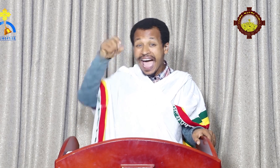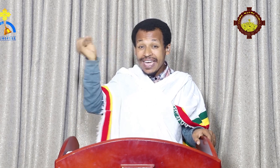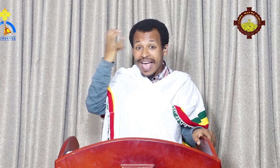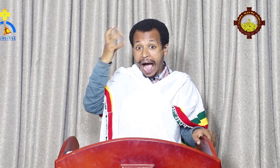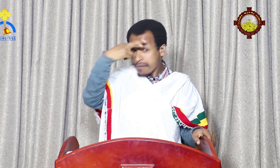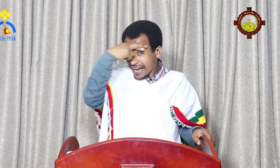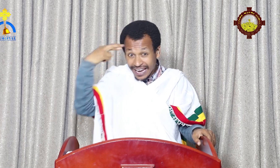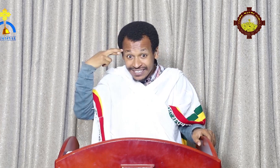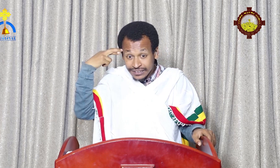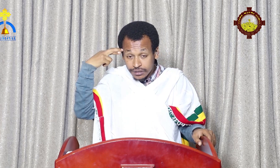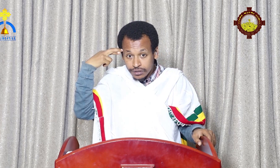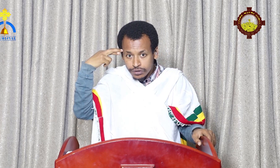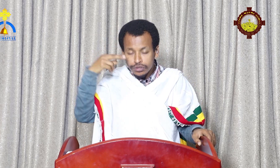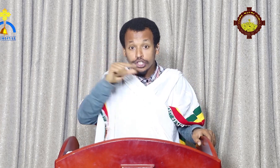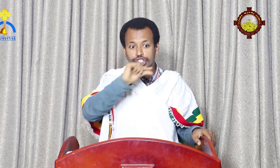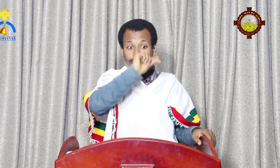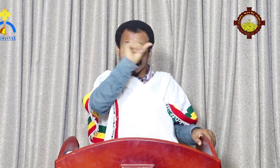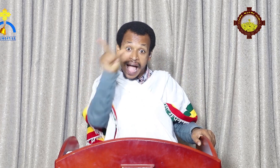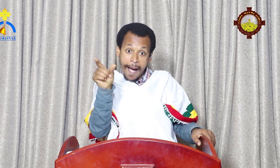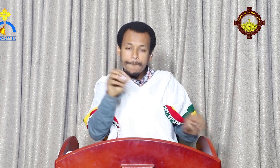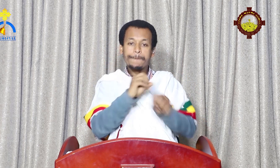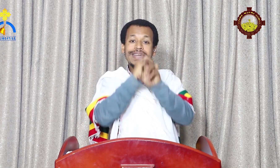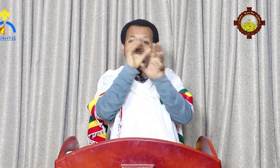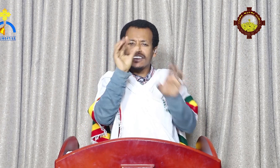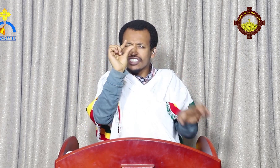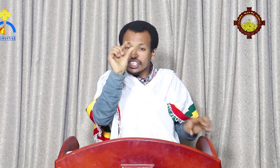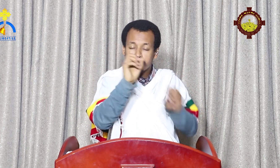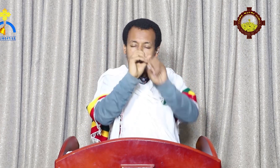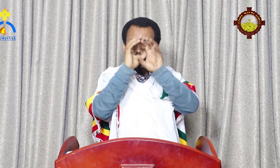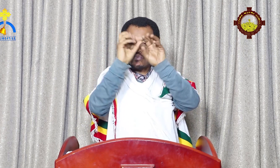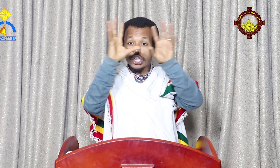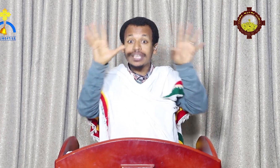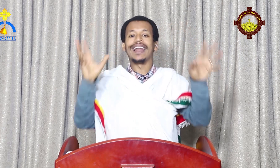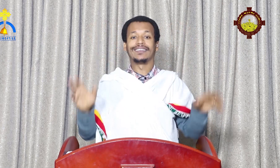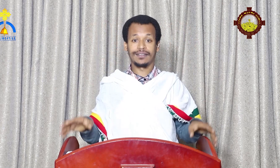በፀሐይ አማካኝነት ጨረቃ ብርሃን ትንሽ ቡቅ ቡቅ ይላል።